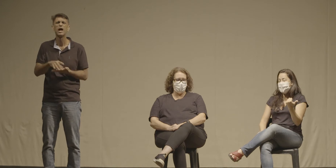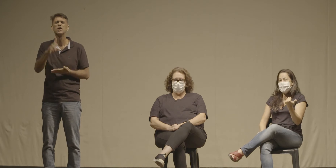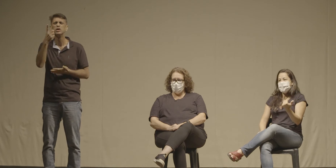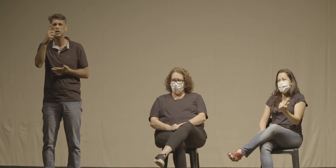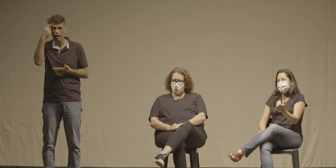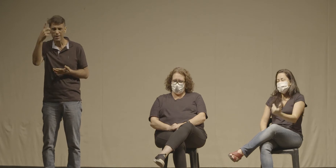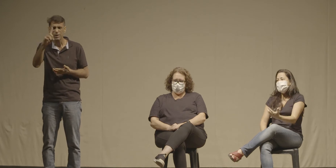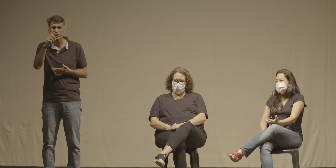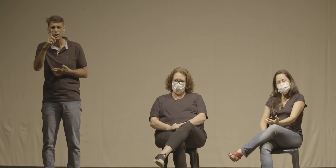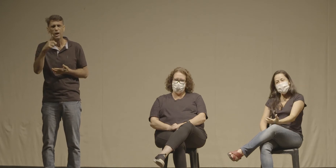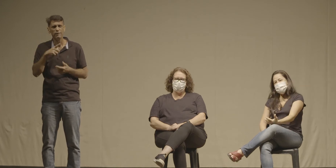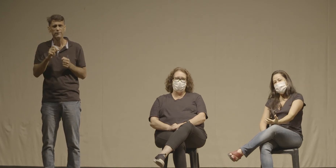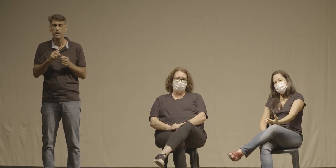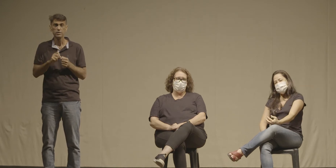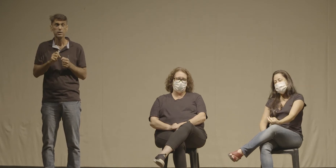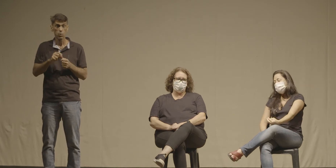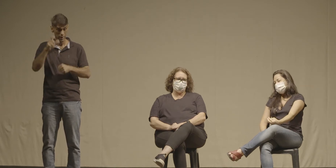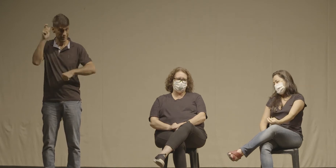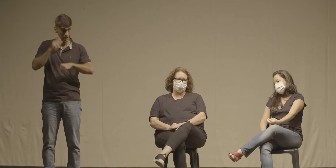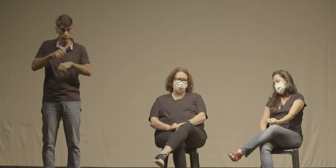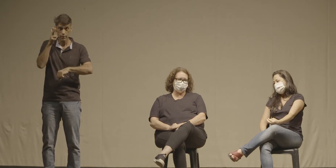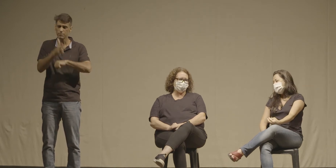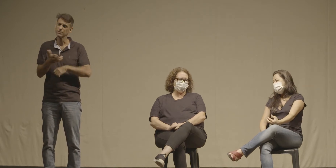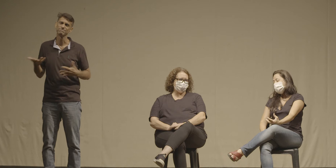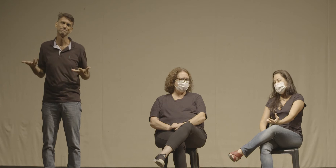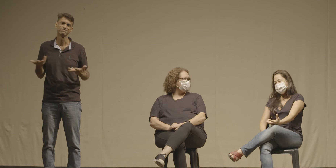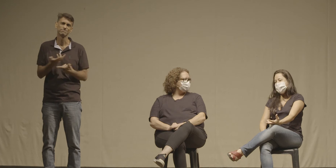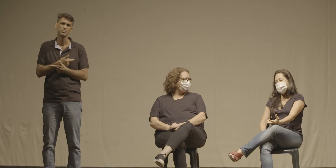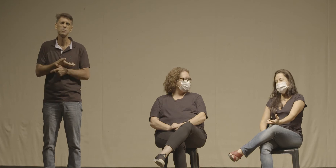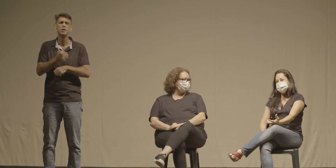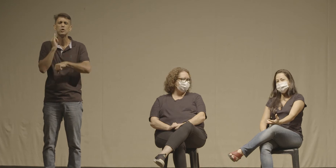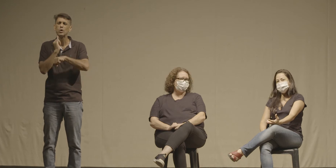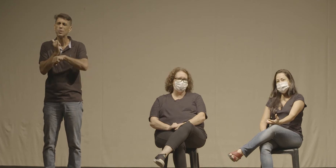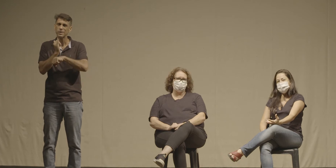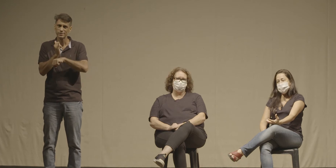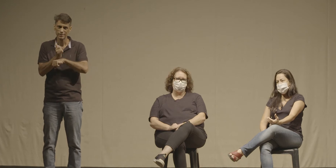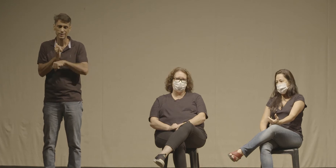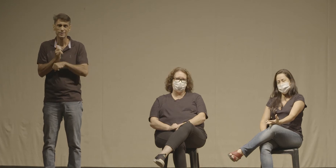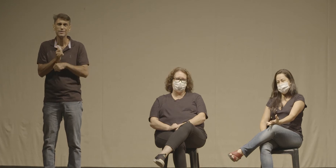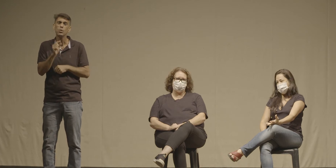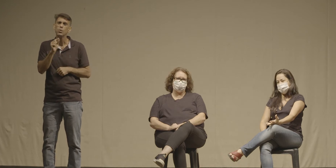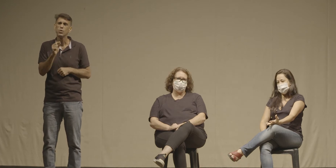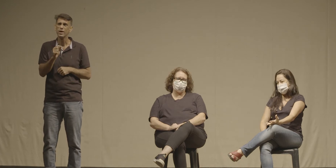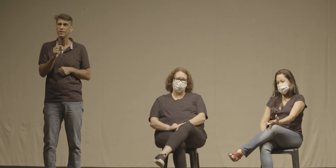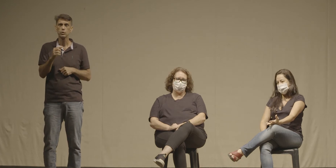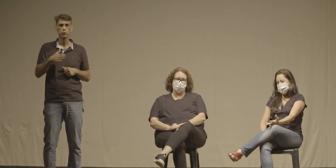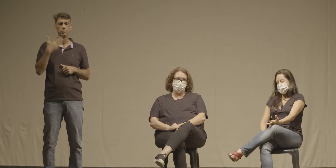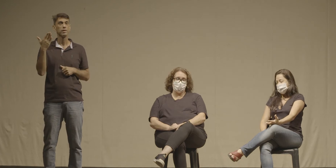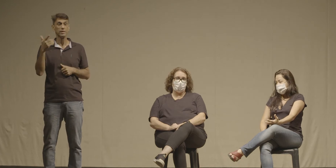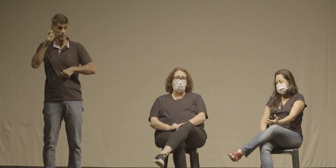dólares. O set é uma coisa muito mágica, mas o documentário, ele é uma caixa de